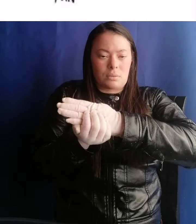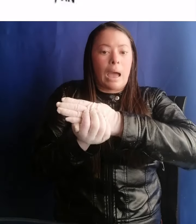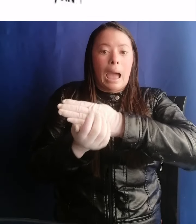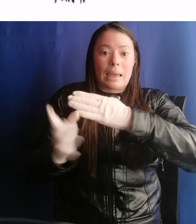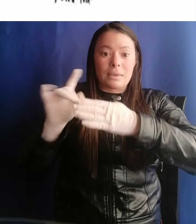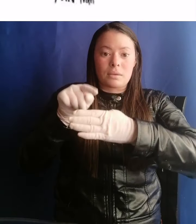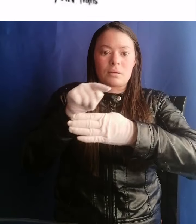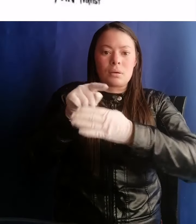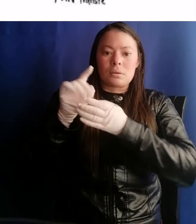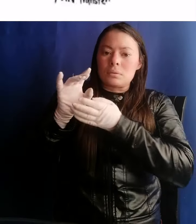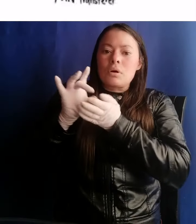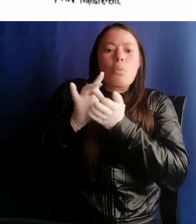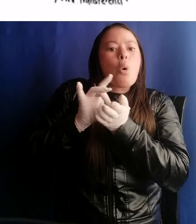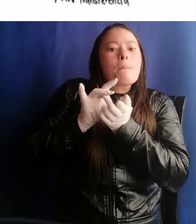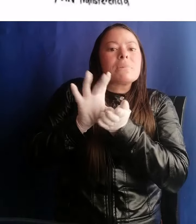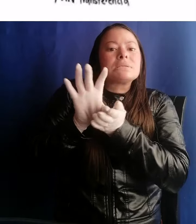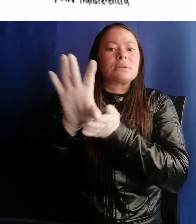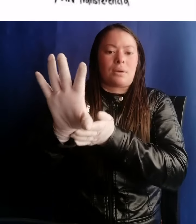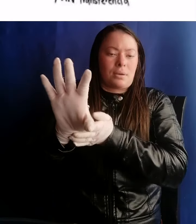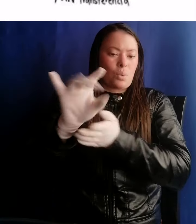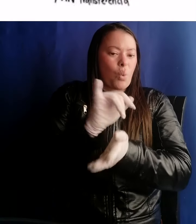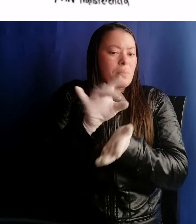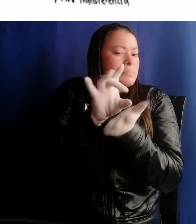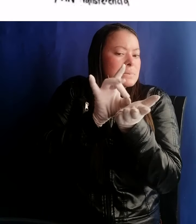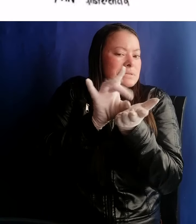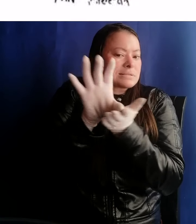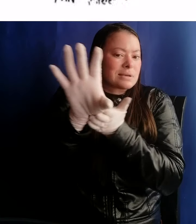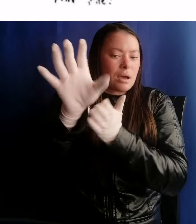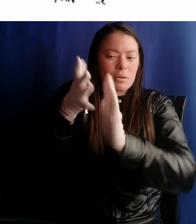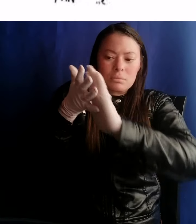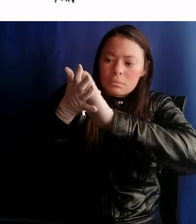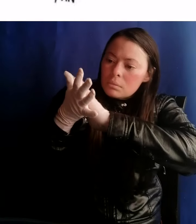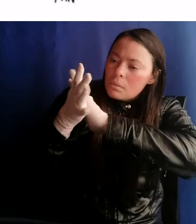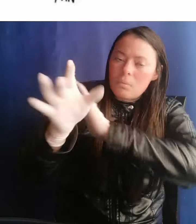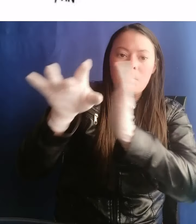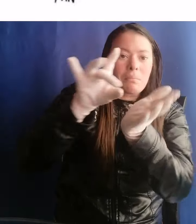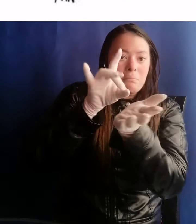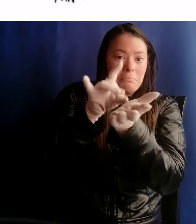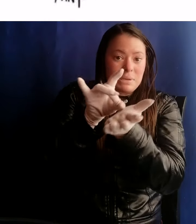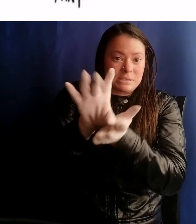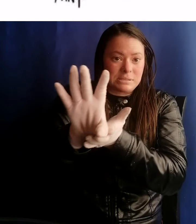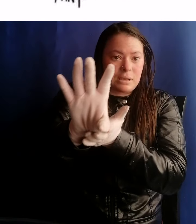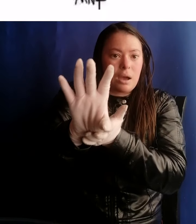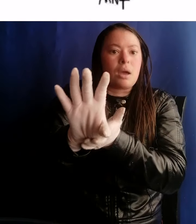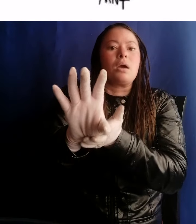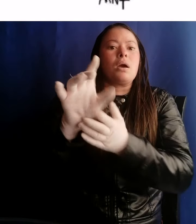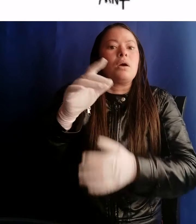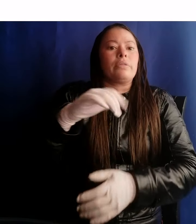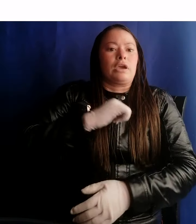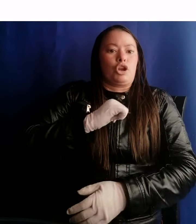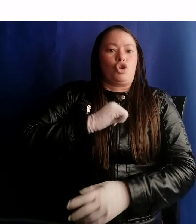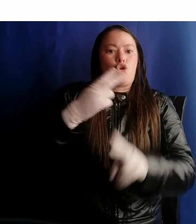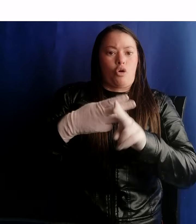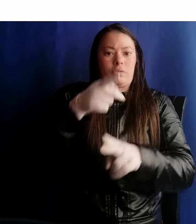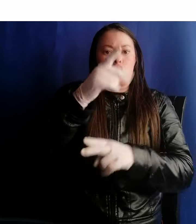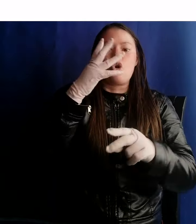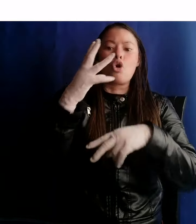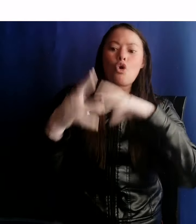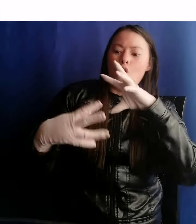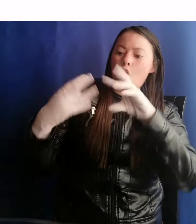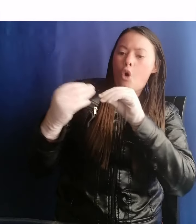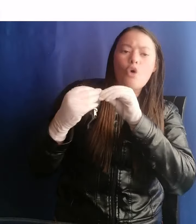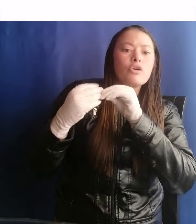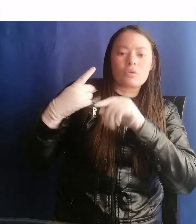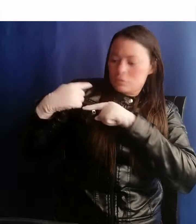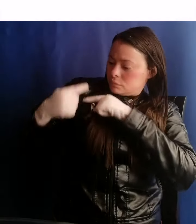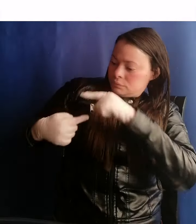el ARN mensajero para sintetizar proteínas en cooperación con el ARN de transferencia. El